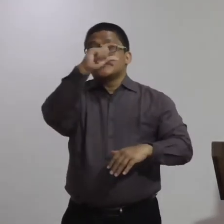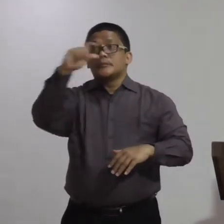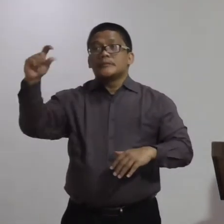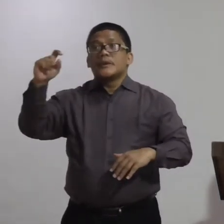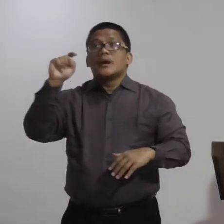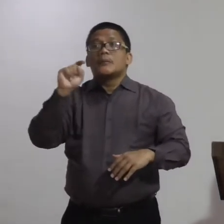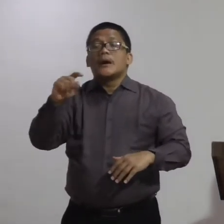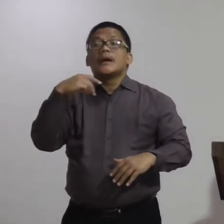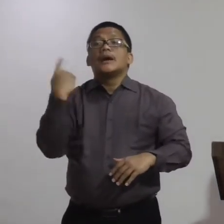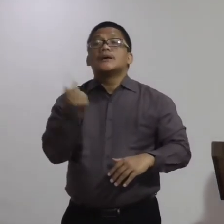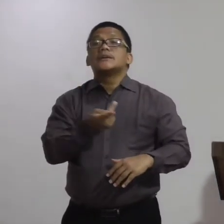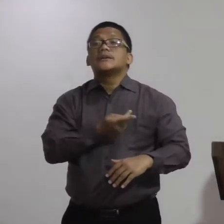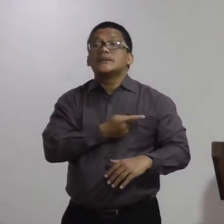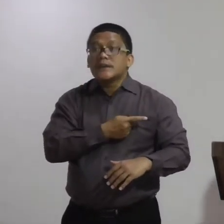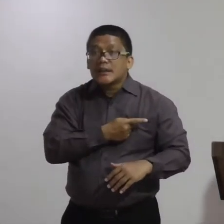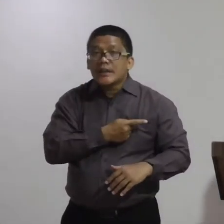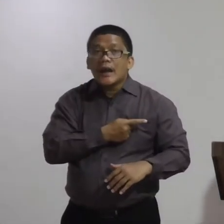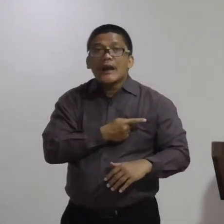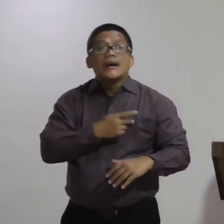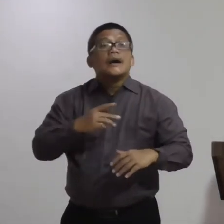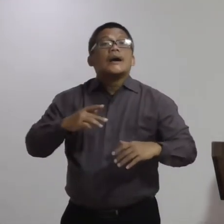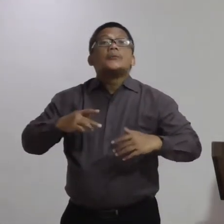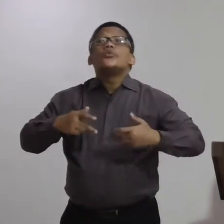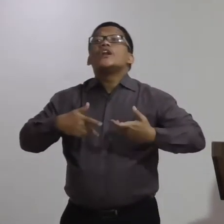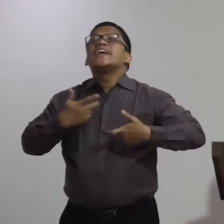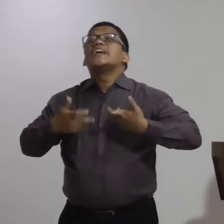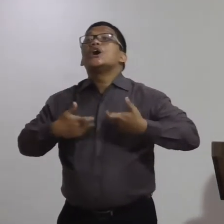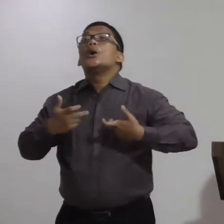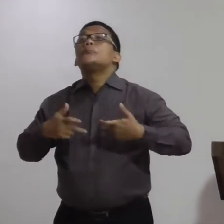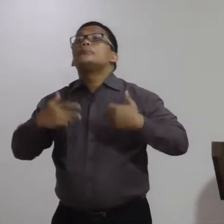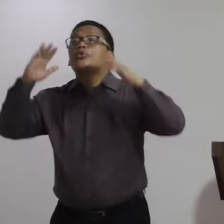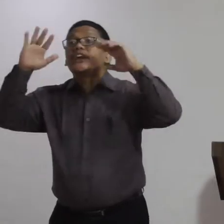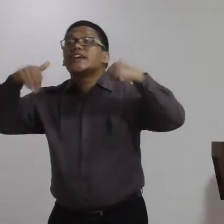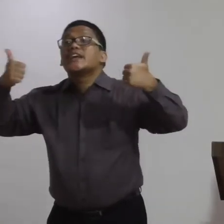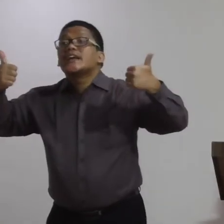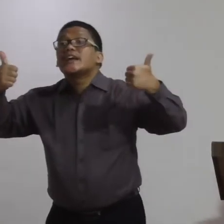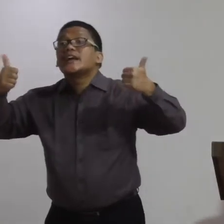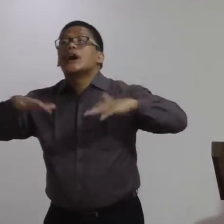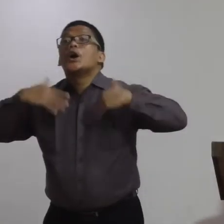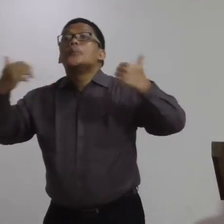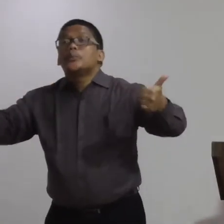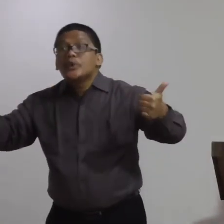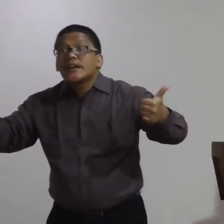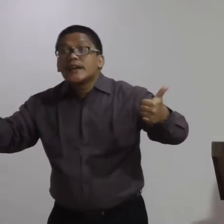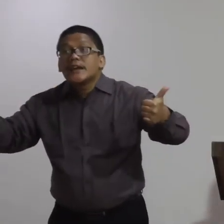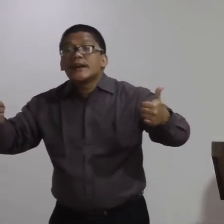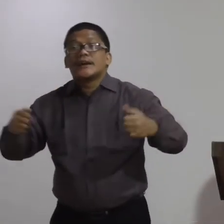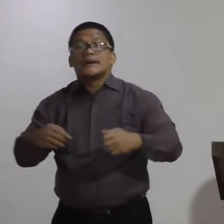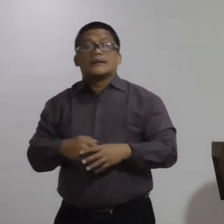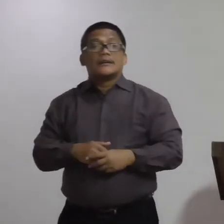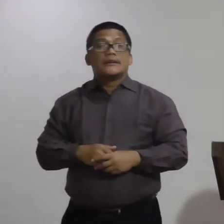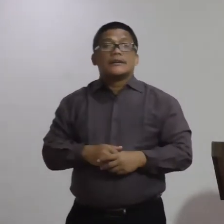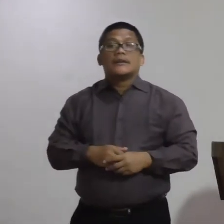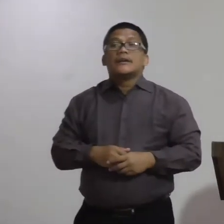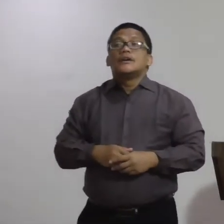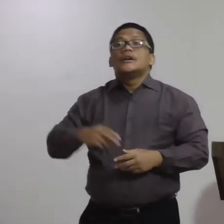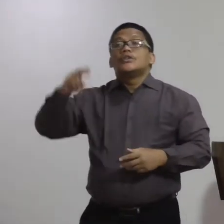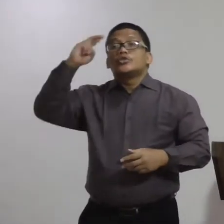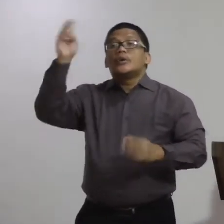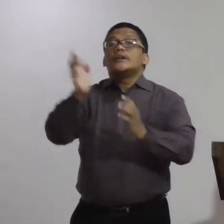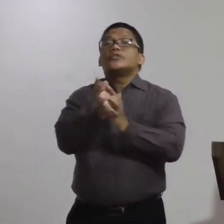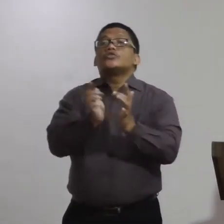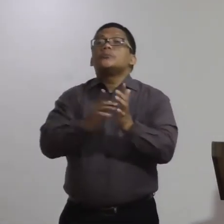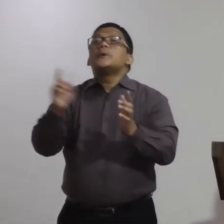maka kita ada pemulihan hubungan. Dia persatukan lagi kita, ya. Dia persatukan